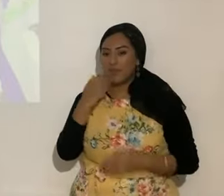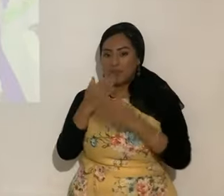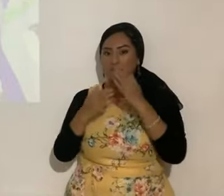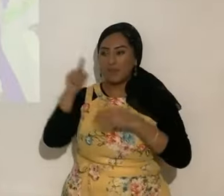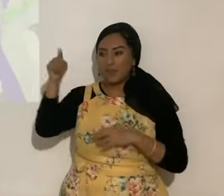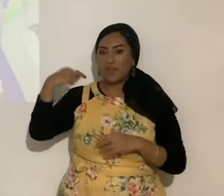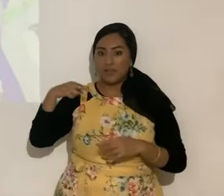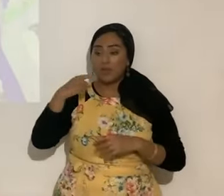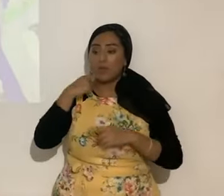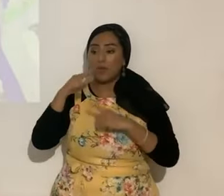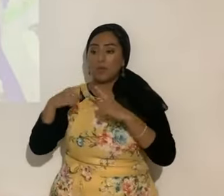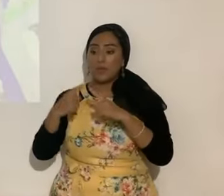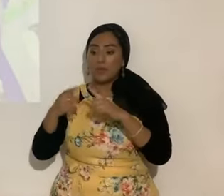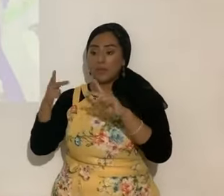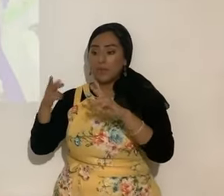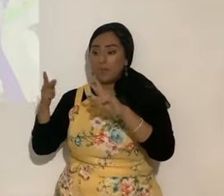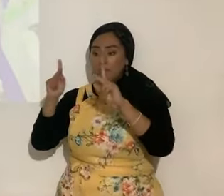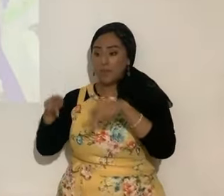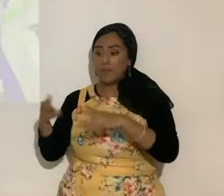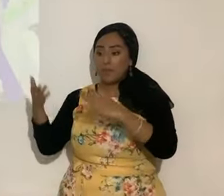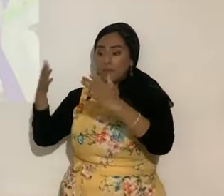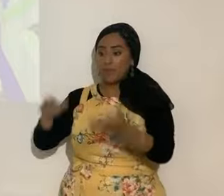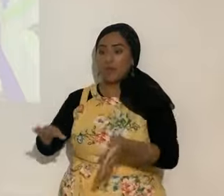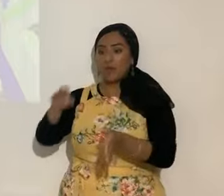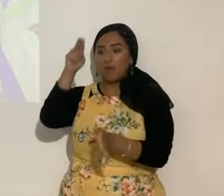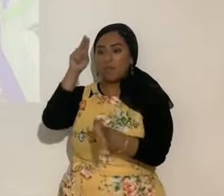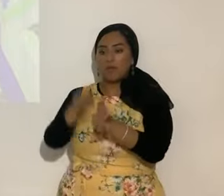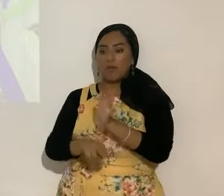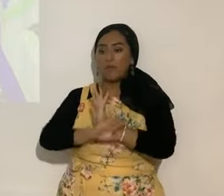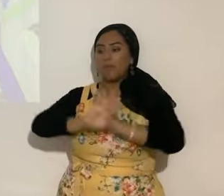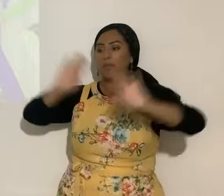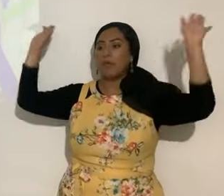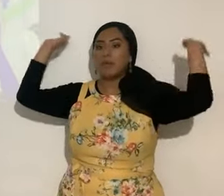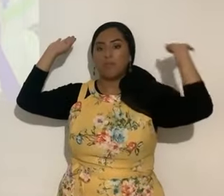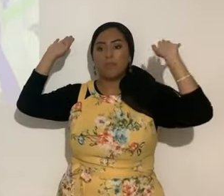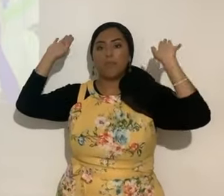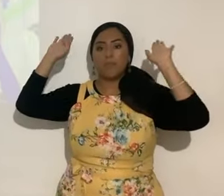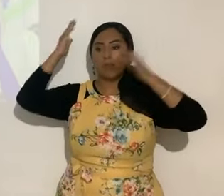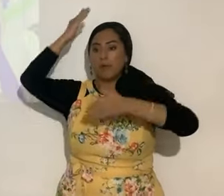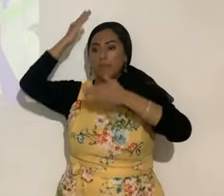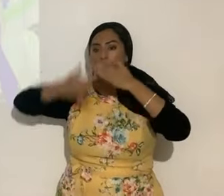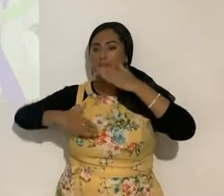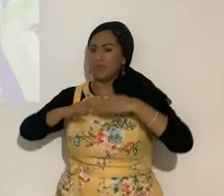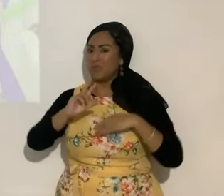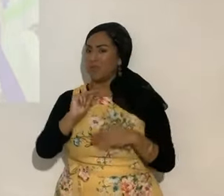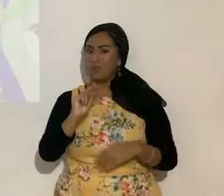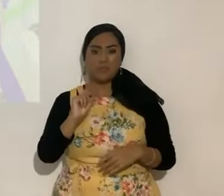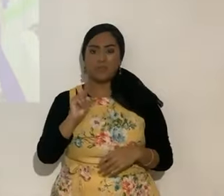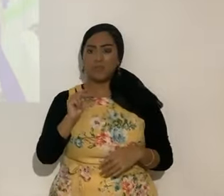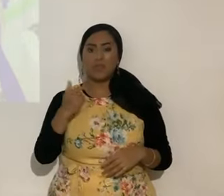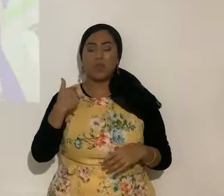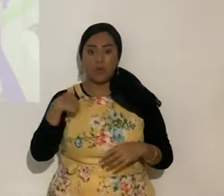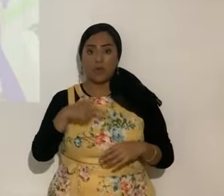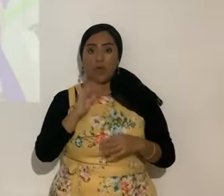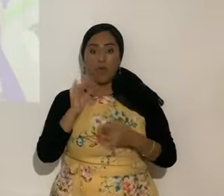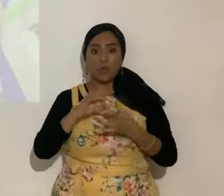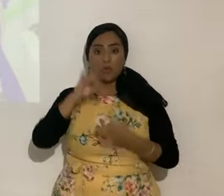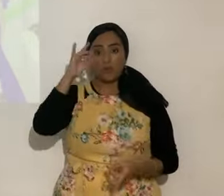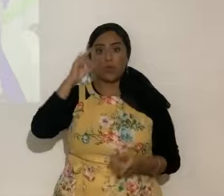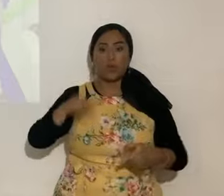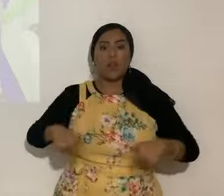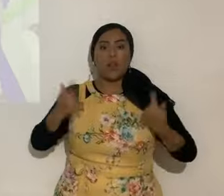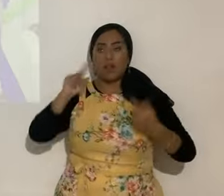cuando la persona muere, ahí acaba todo, la tumba, no, eso es un, eso no es cierto, tenemos vida eterna, en